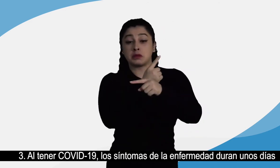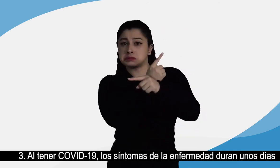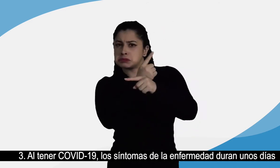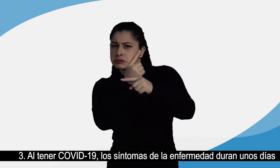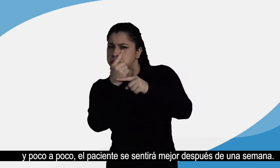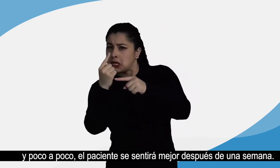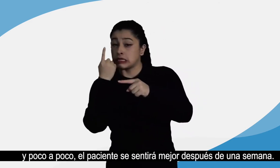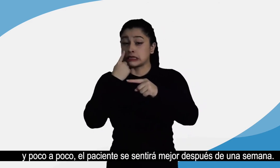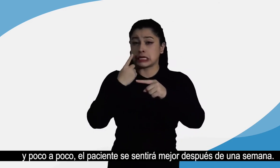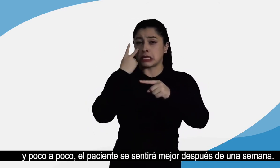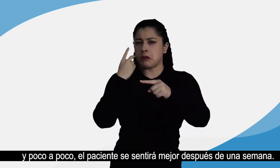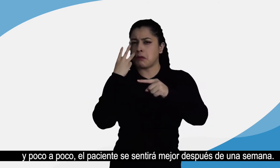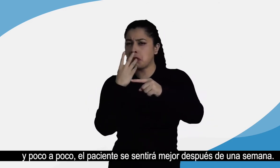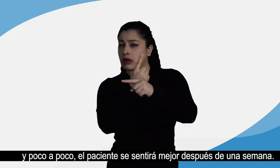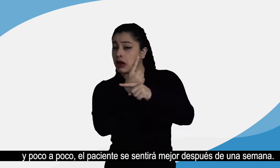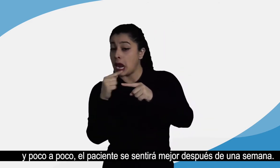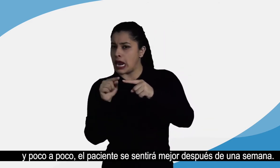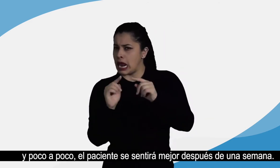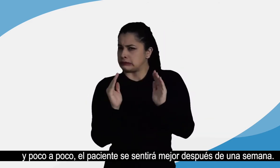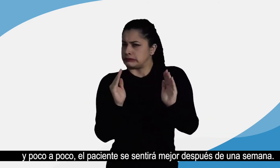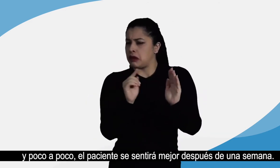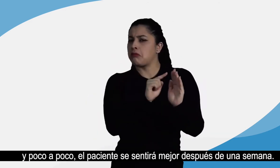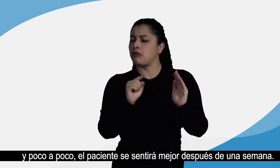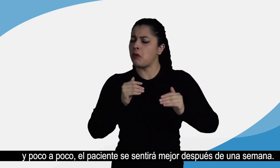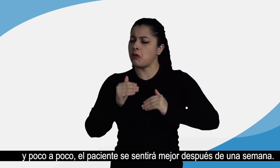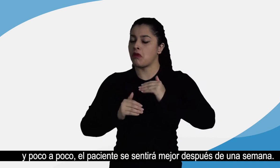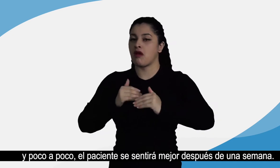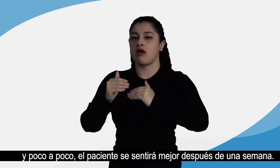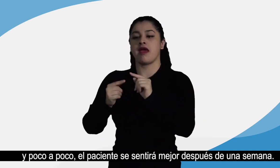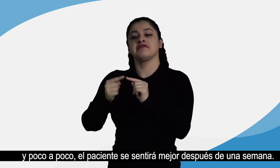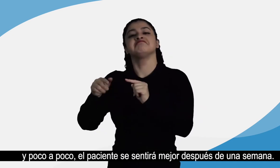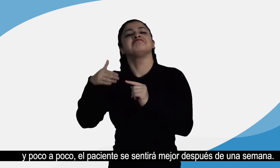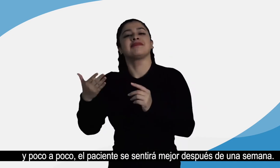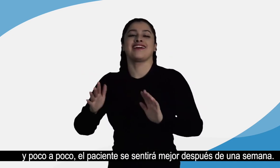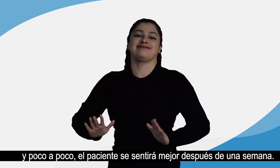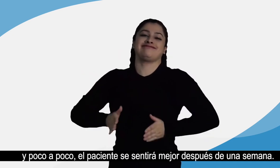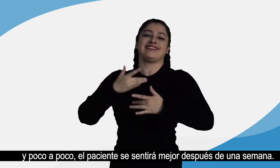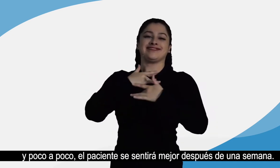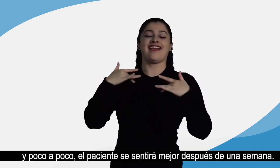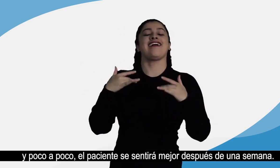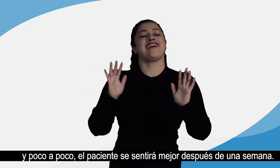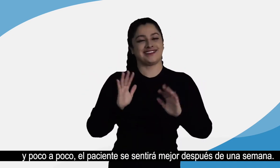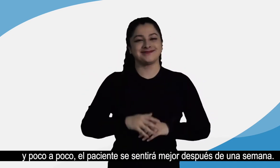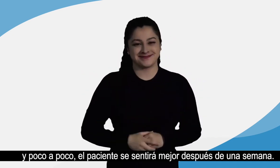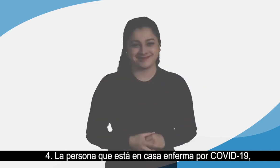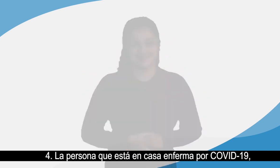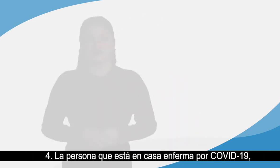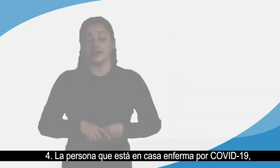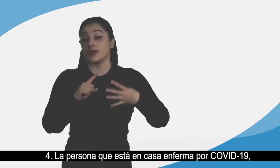4. poco a poco el paciente se sentirá mejor después de una semana 4. La